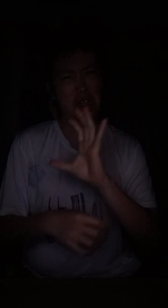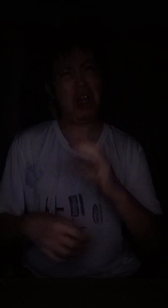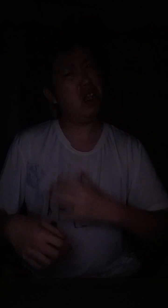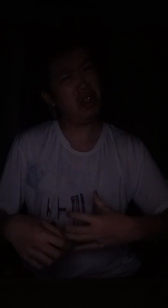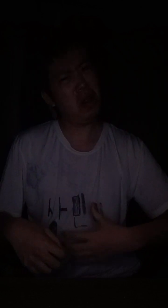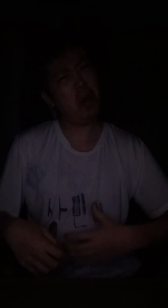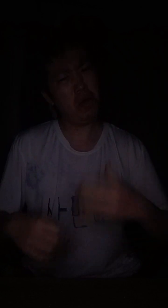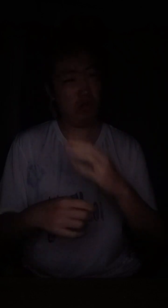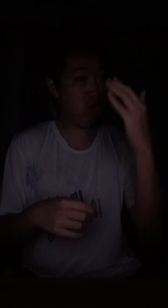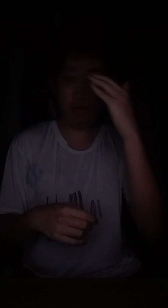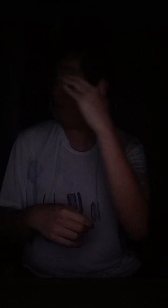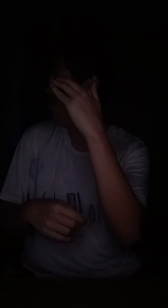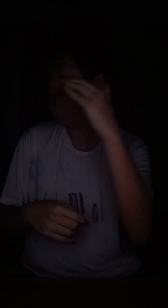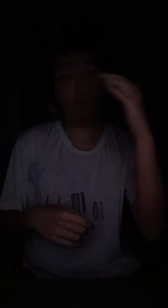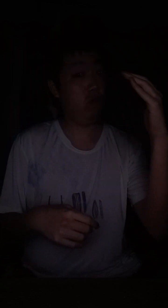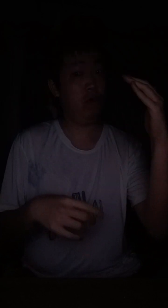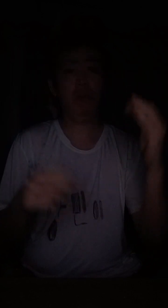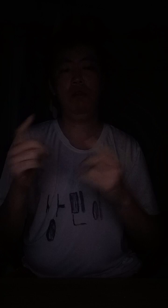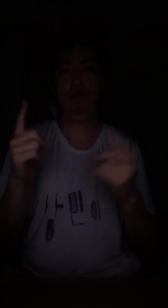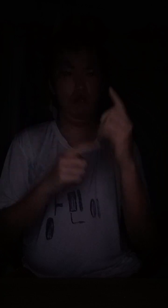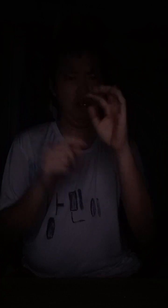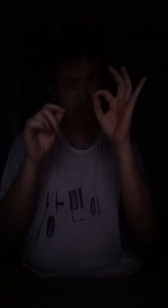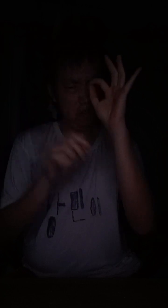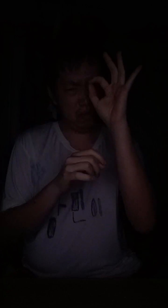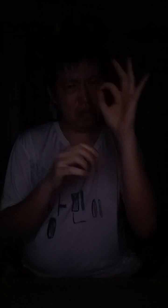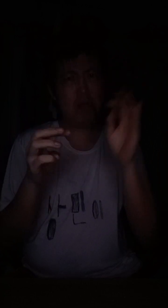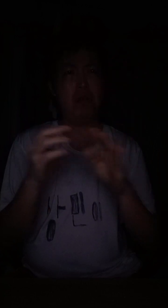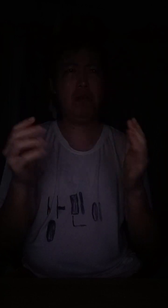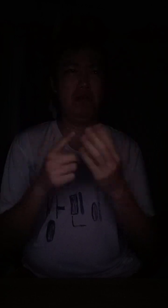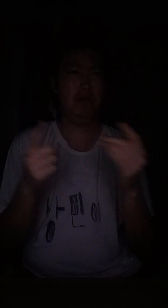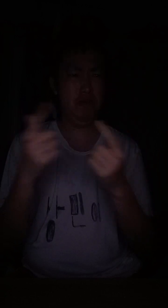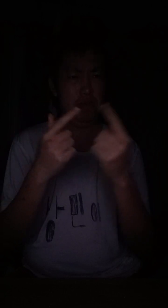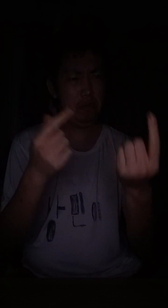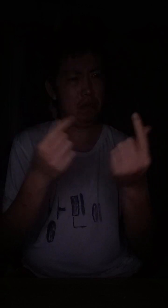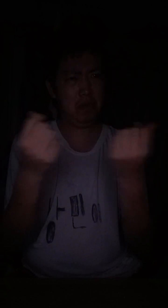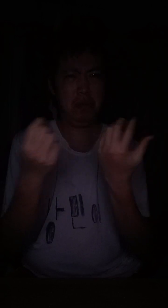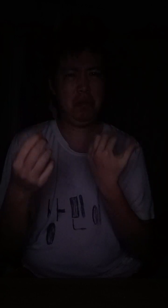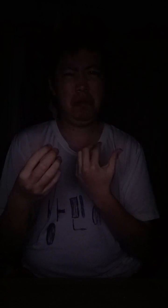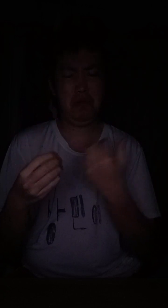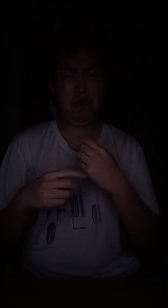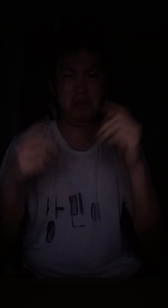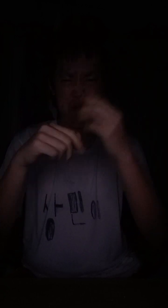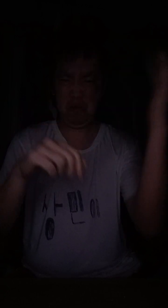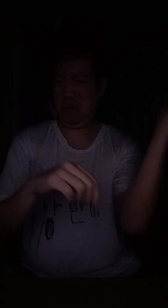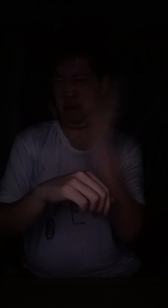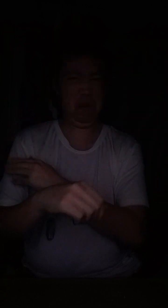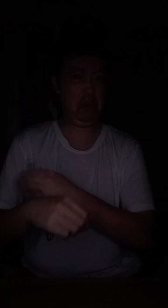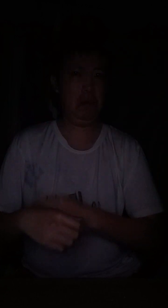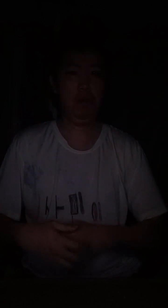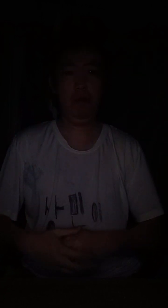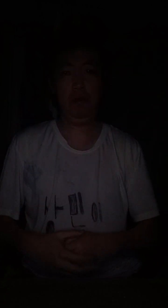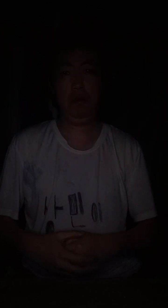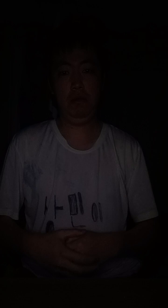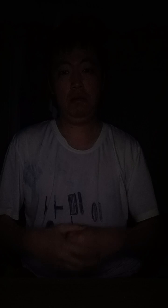이렇게 두리번거리면서 구멍 하나 같은 것만 봐도 되게 불안해하는 것도 되게 기분 나빠요. 더욱이 얼마